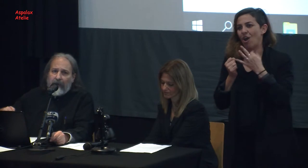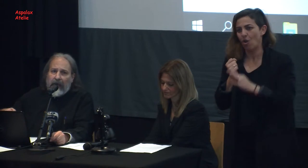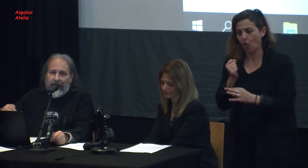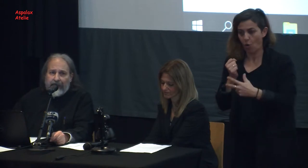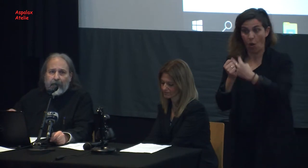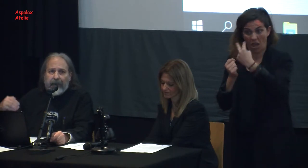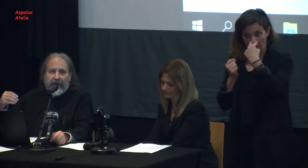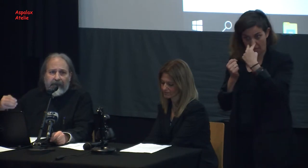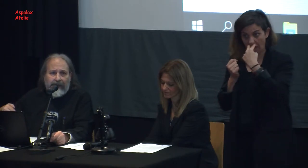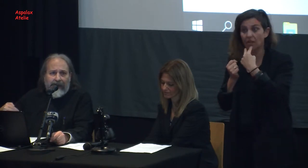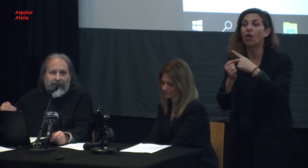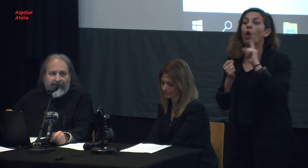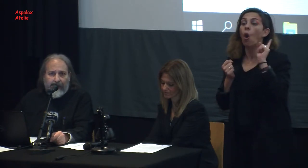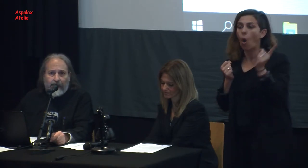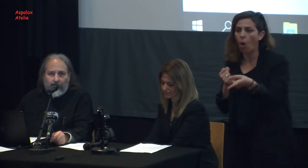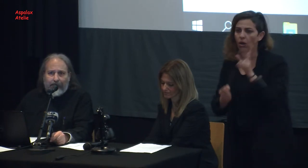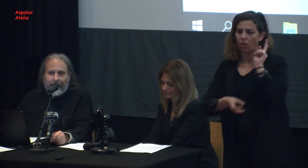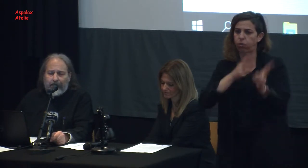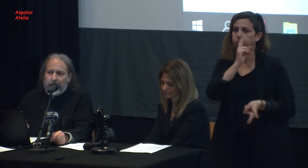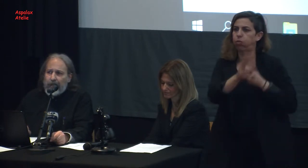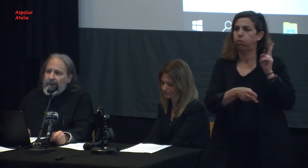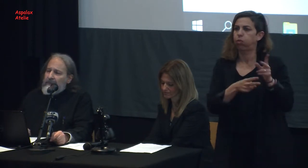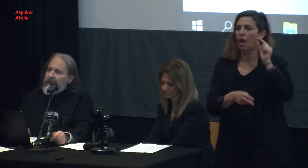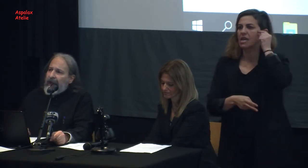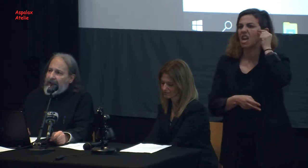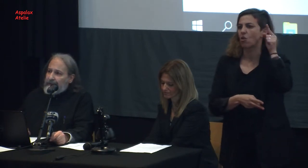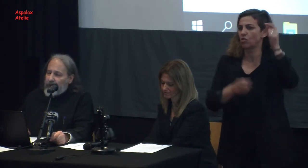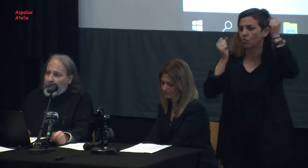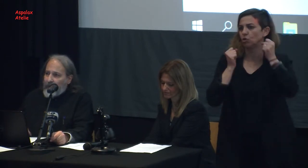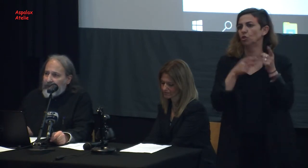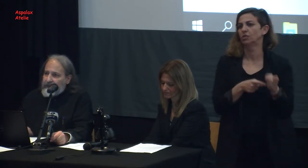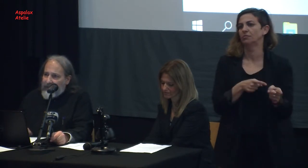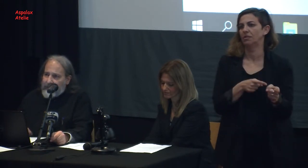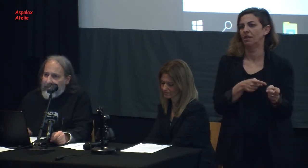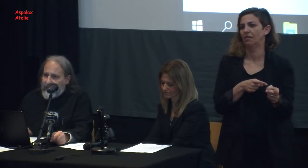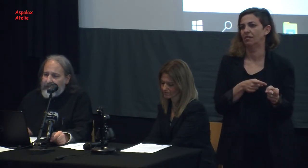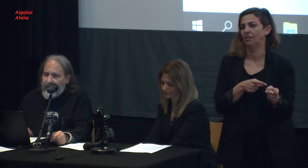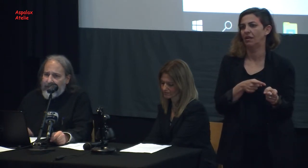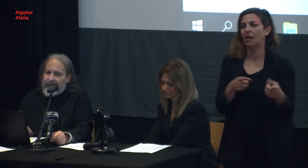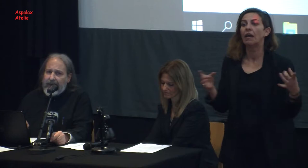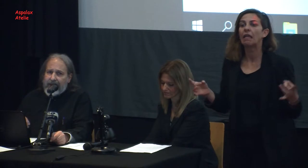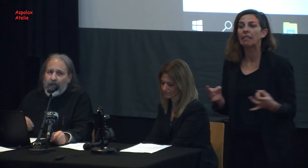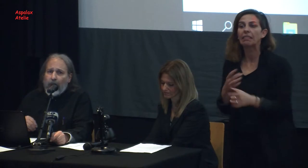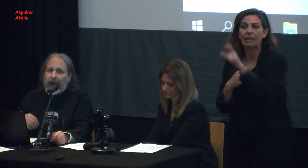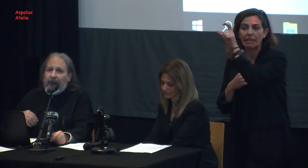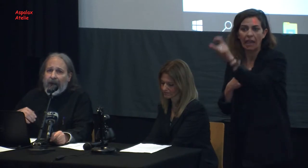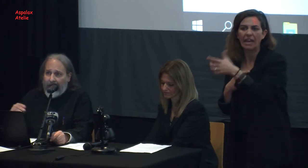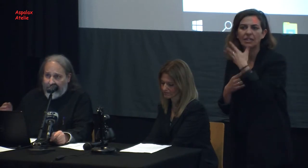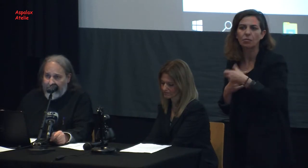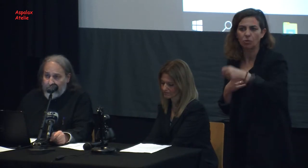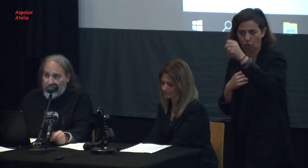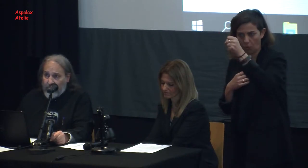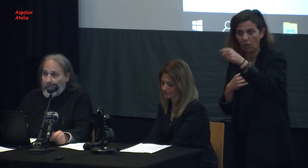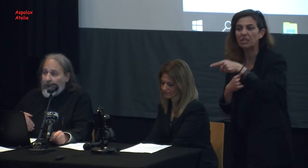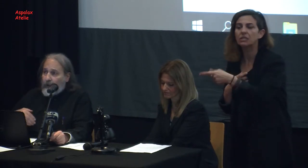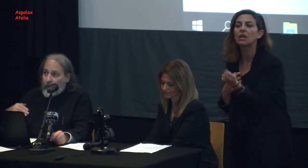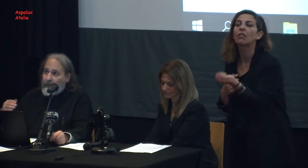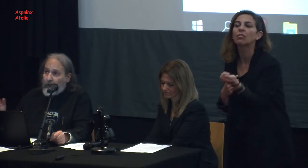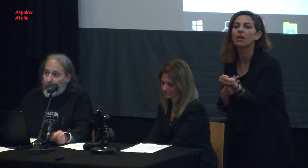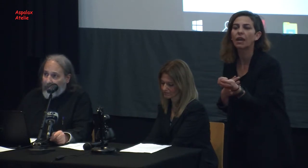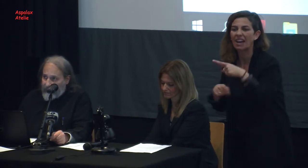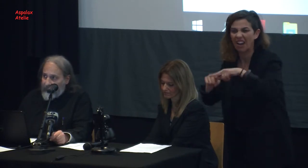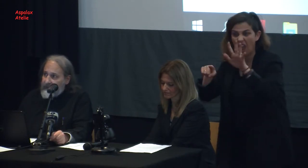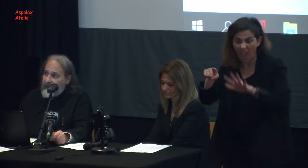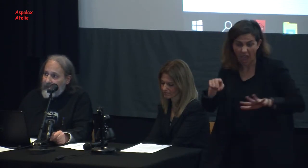εμού άνθρωποι εναντίον του. Ένας Μητροπολίτης μάλιστα έστειλε σε όλη την Ελλάδα, στους